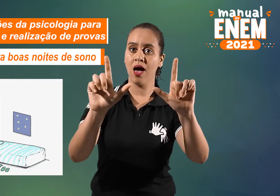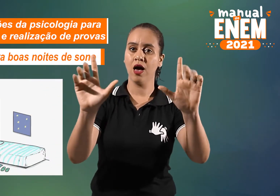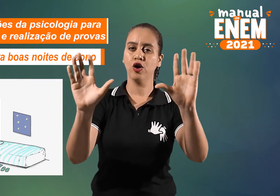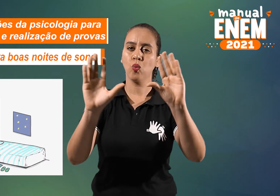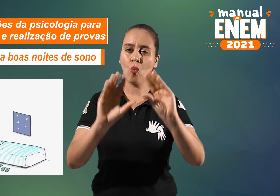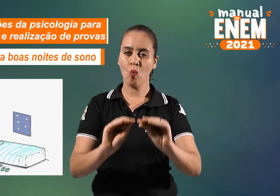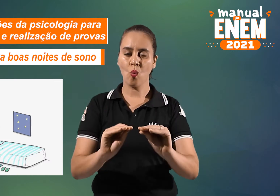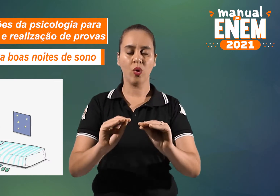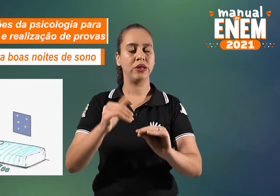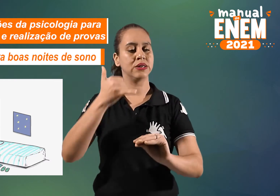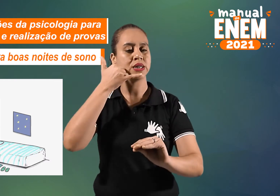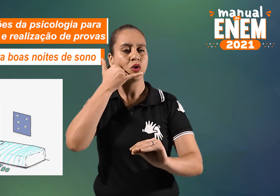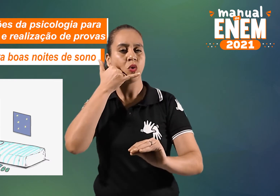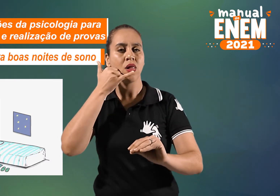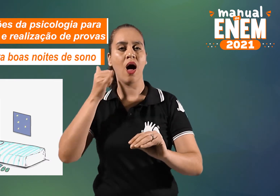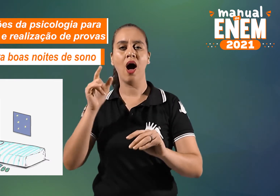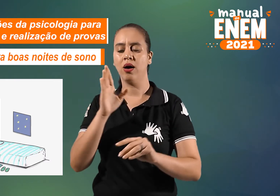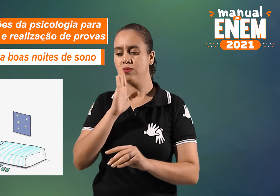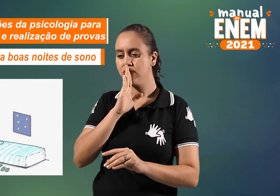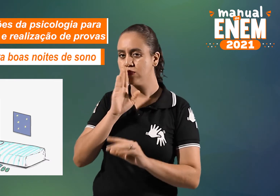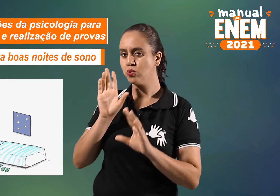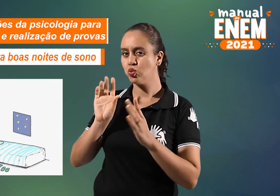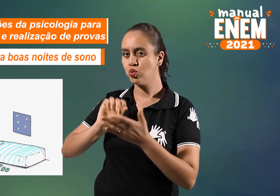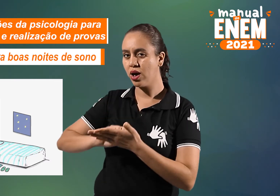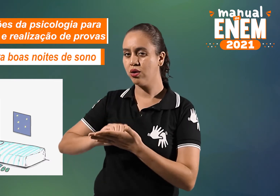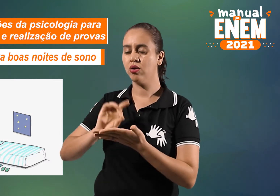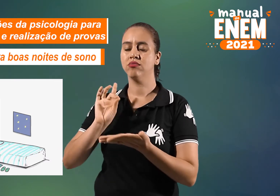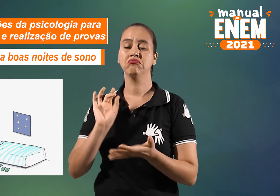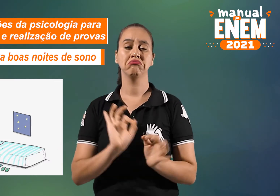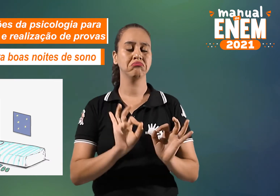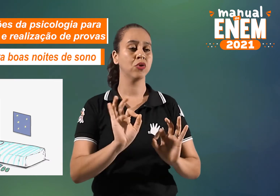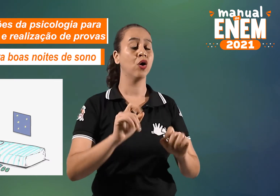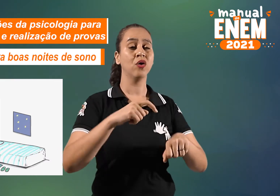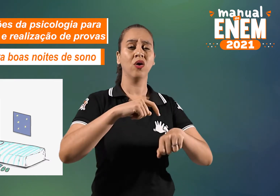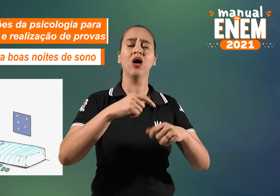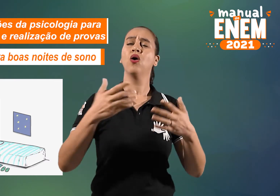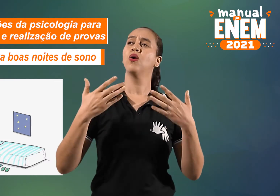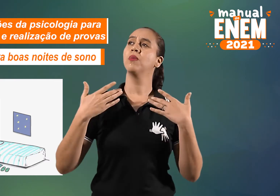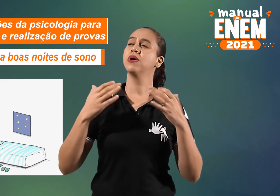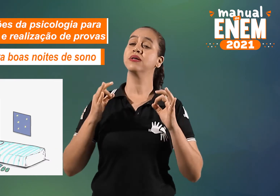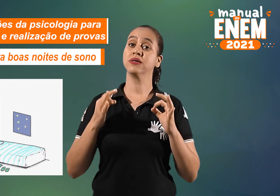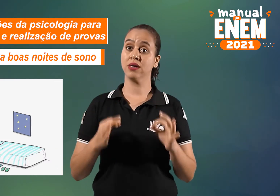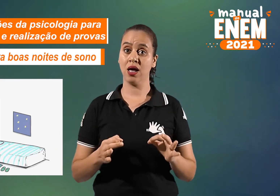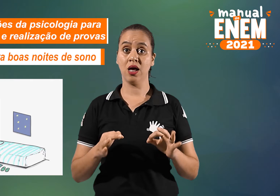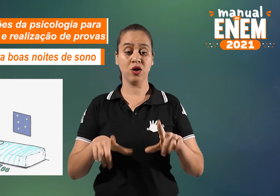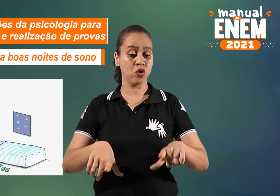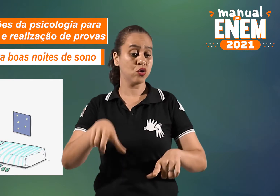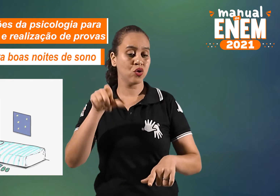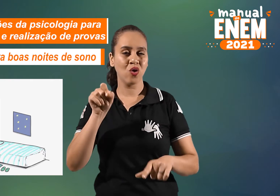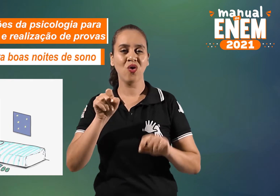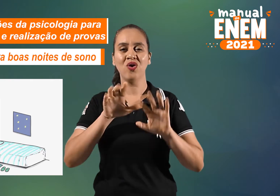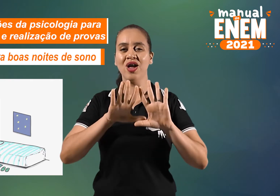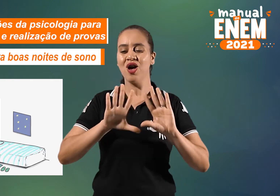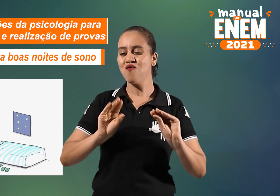TV, colocar o celular no silencioso, ter uma temperatura amena no quarto e escolher um colchão e um travesseiro,